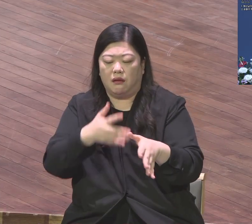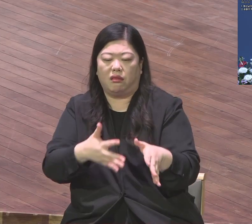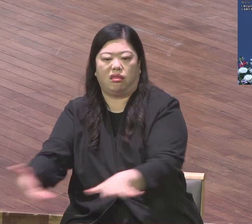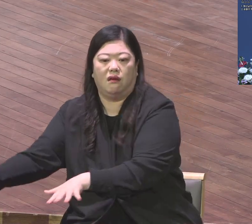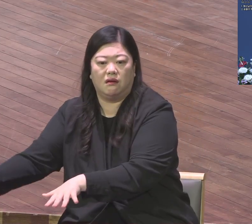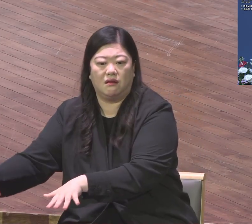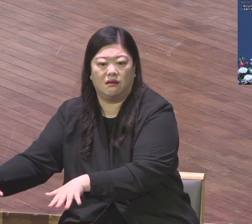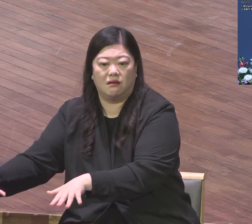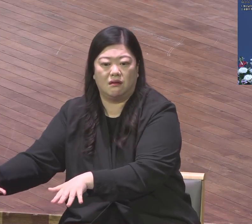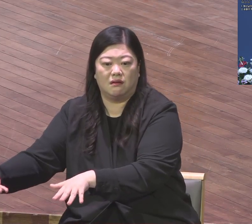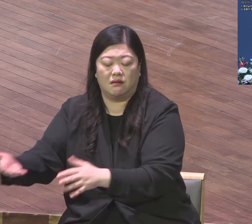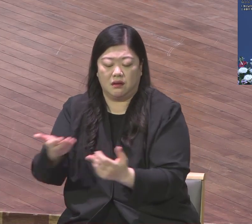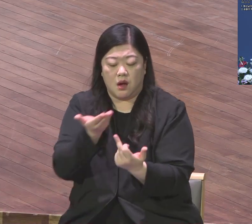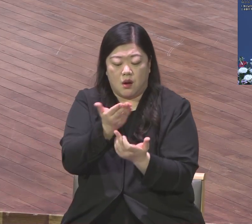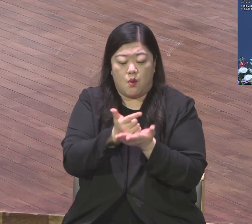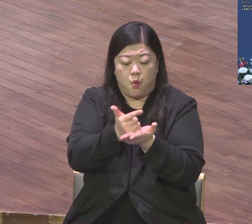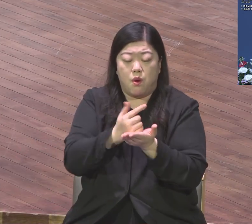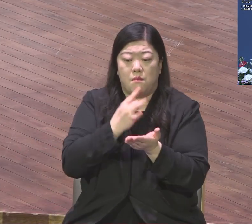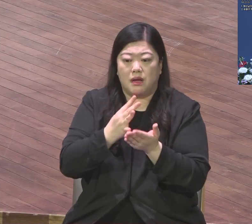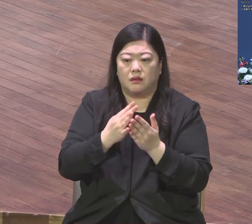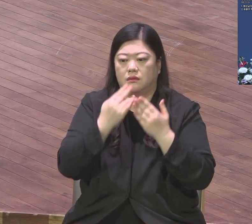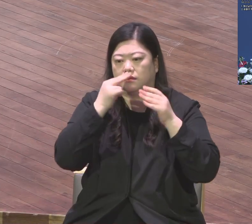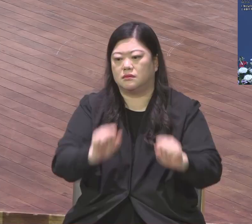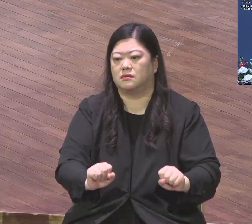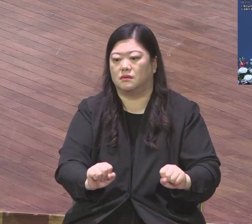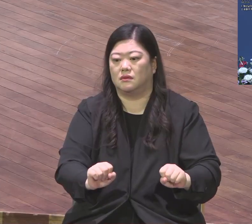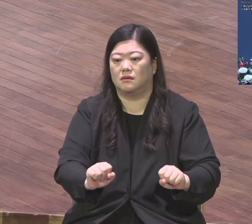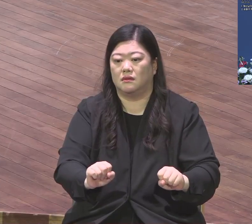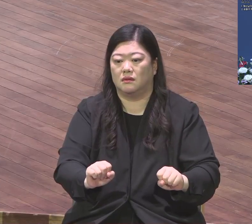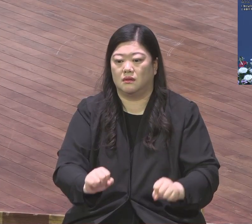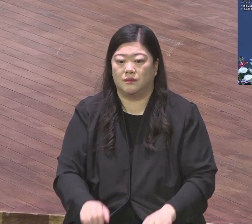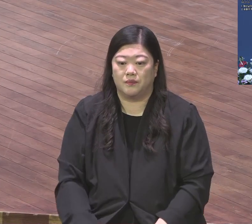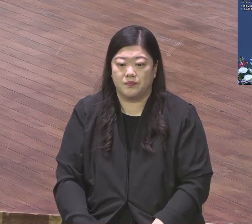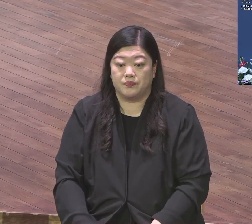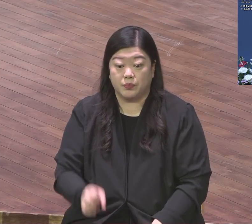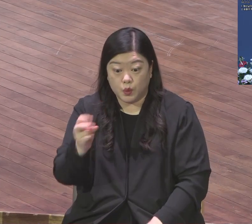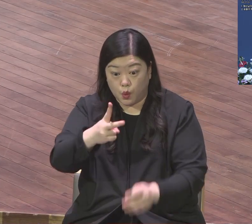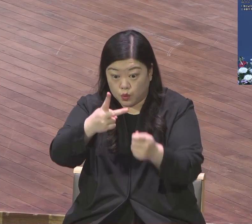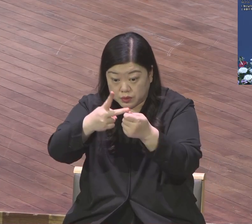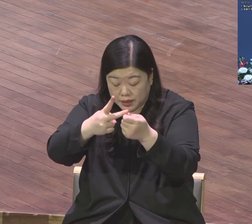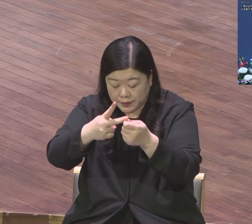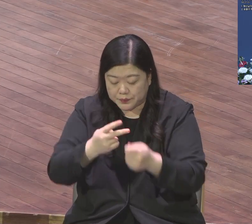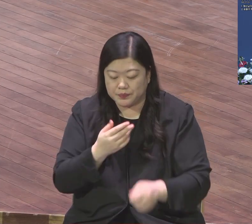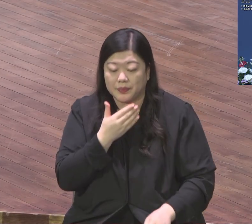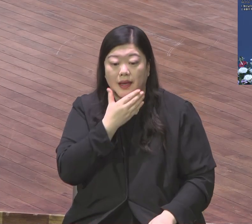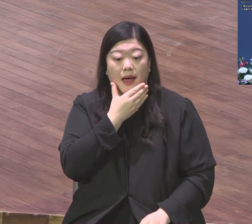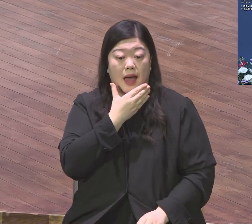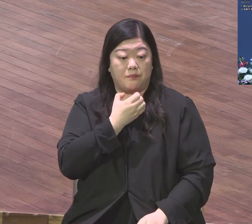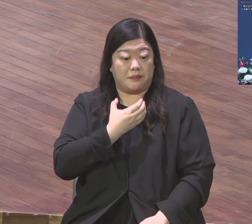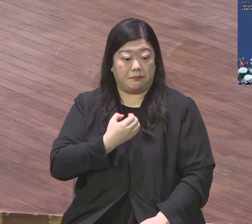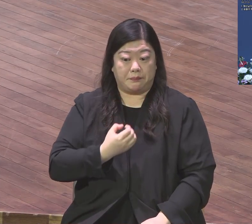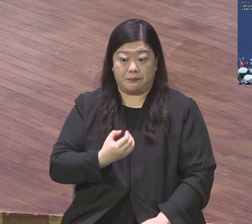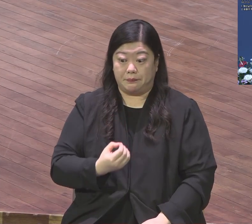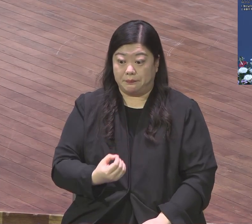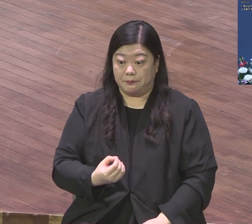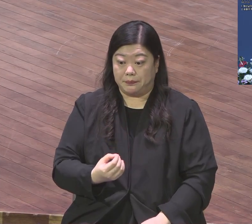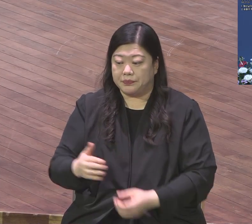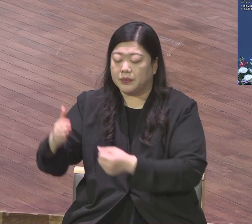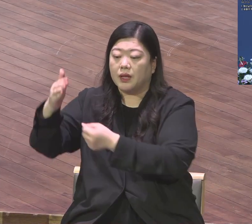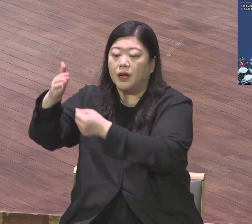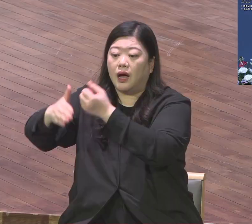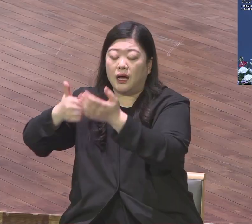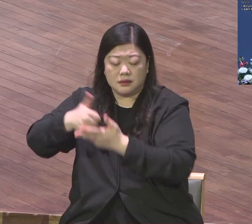아브라함에게 너의 고향 친척 아비 집을 떠나라. 그리고 내가 너에게 보여줄